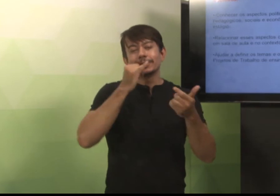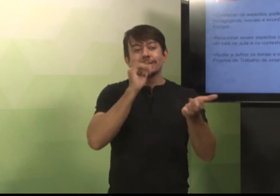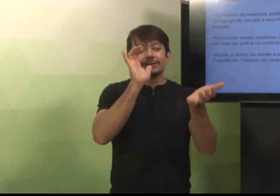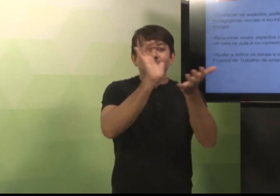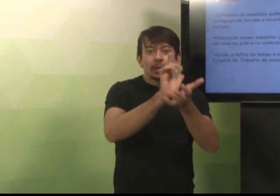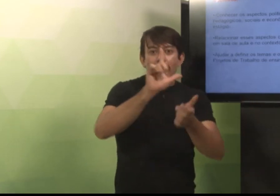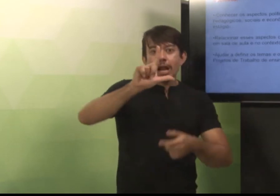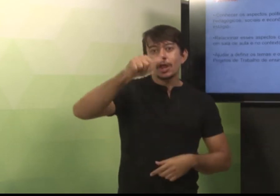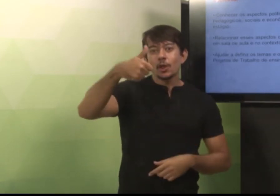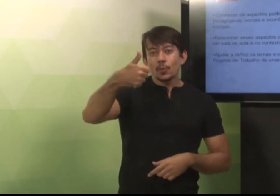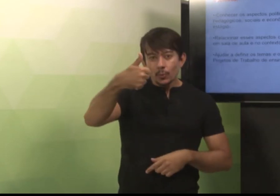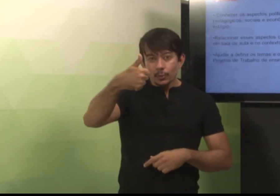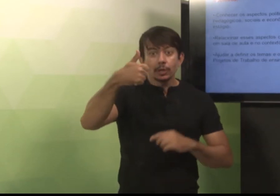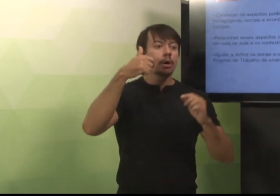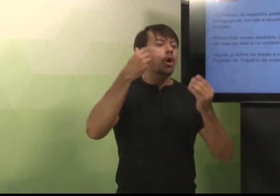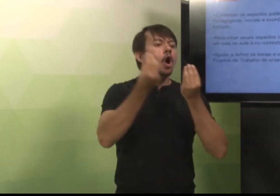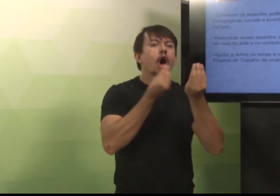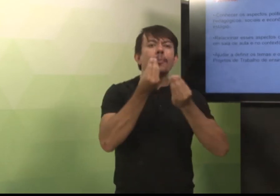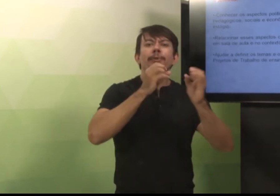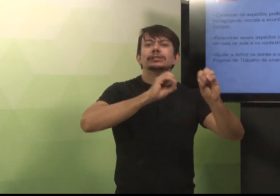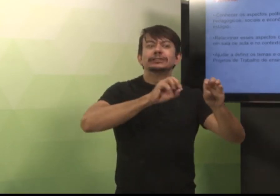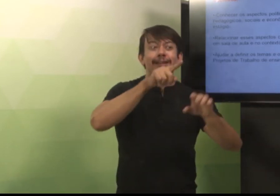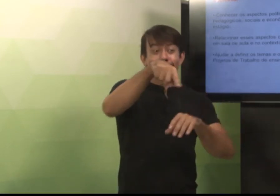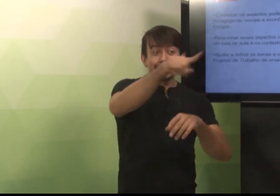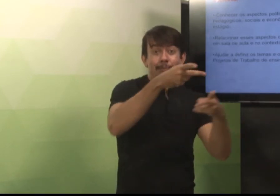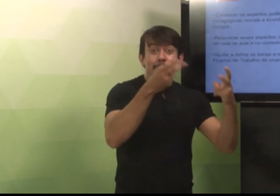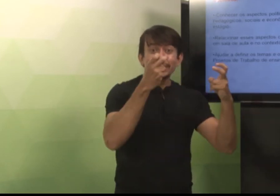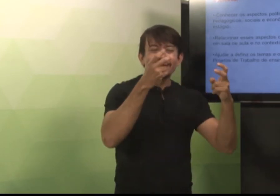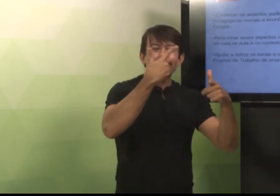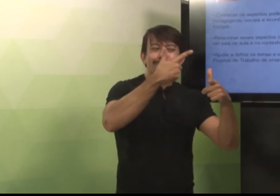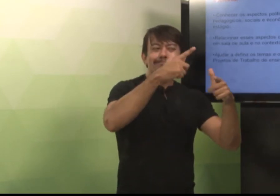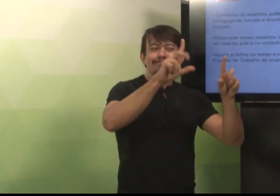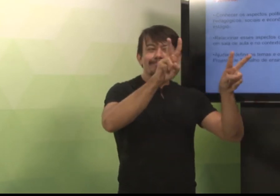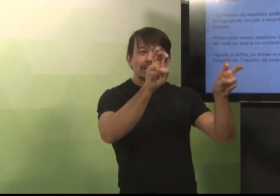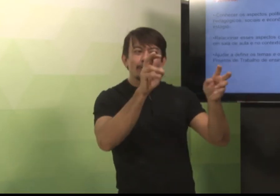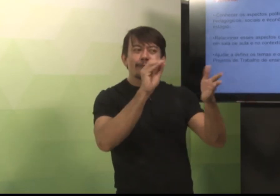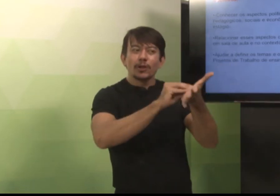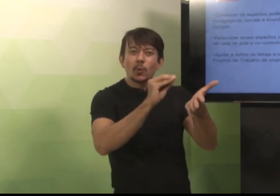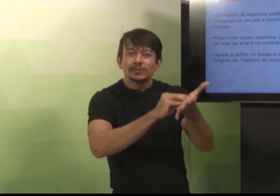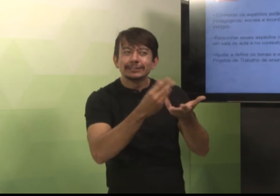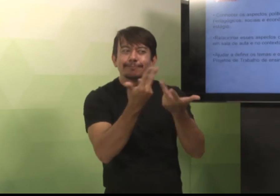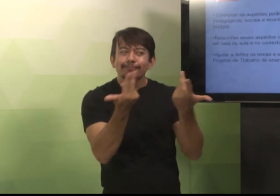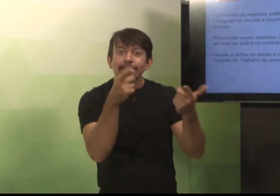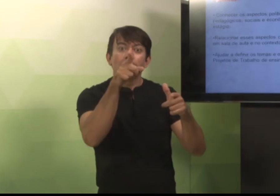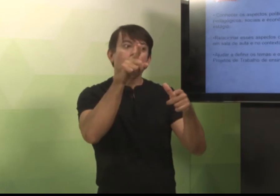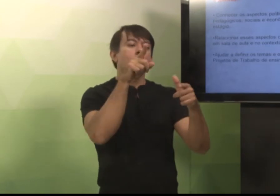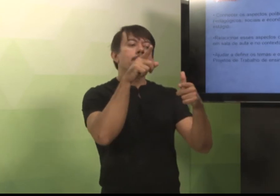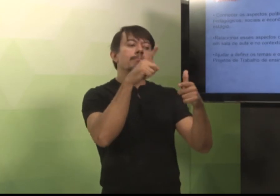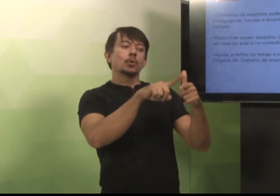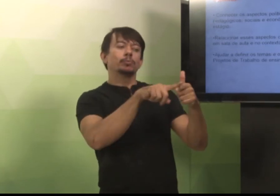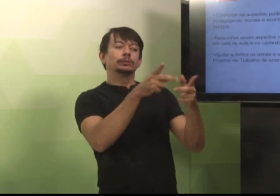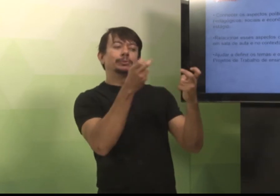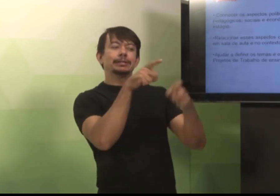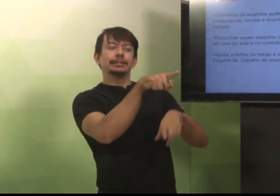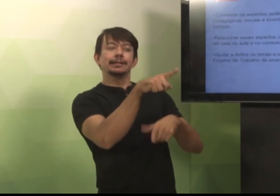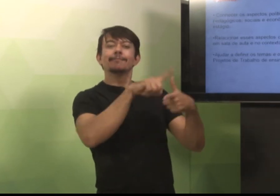professor na escolha de alguns temas, bem como ajudar ele a perceber a respeito da L1, L2,